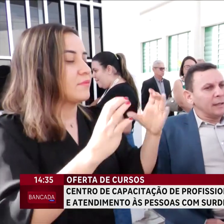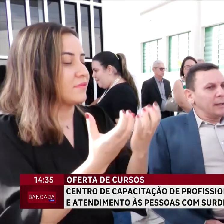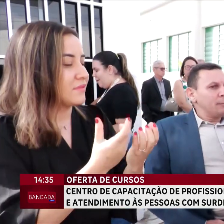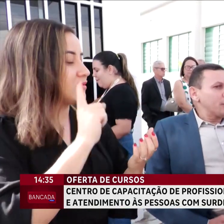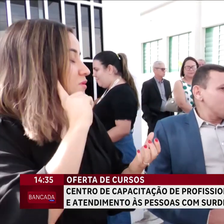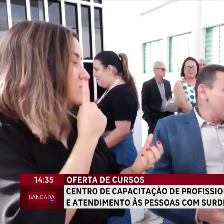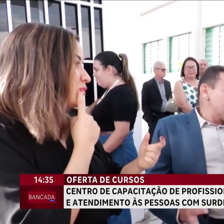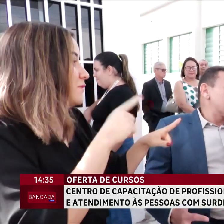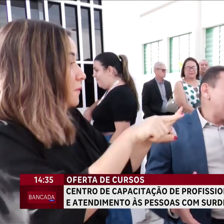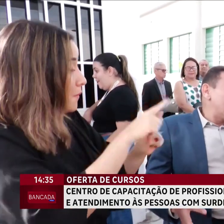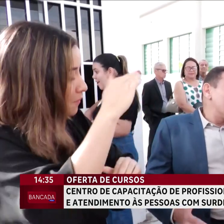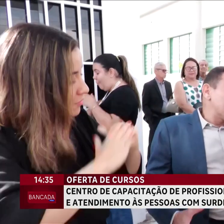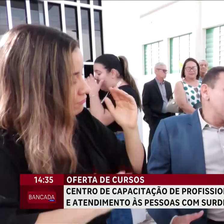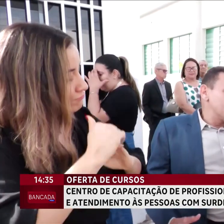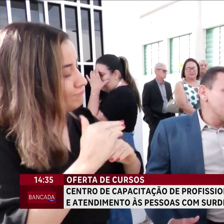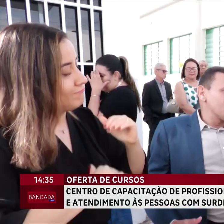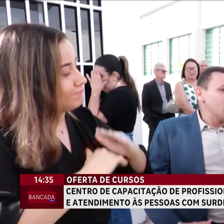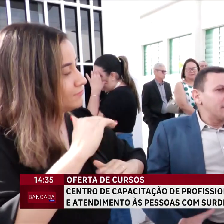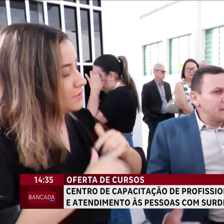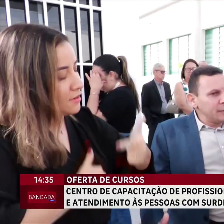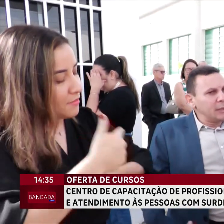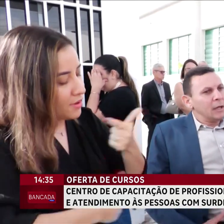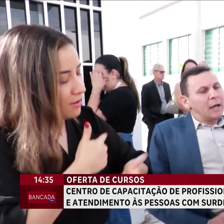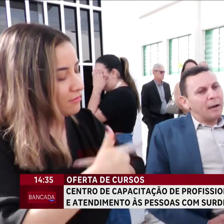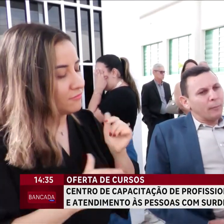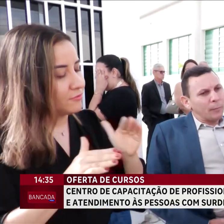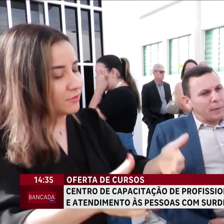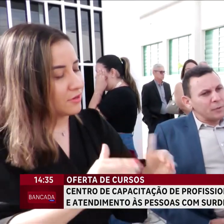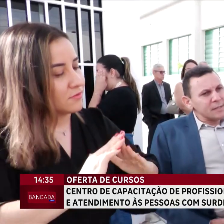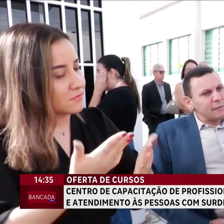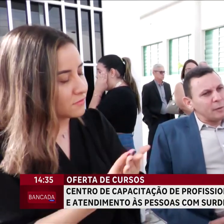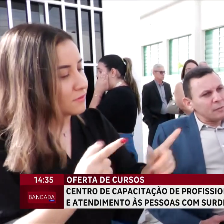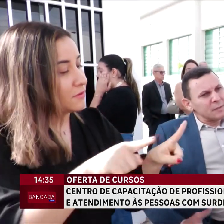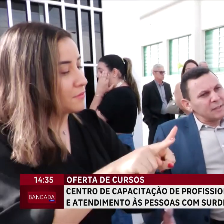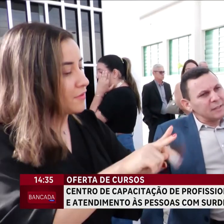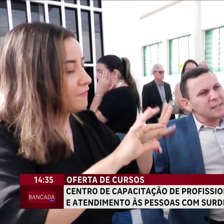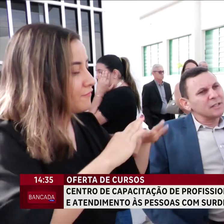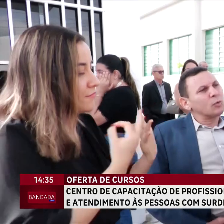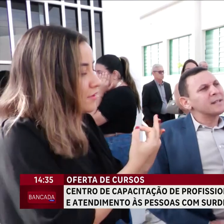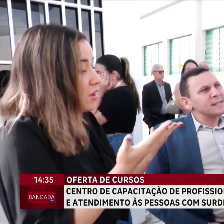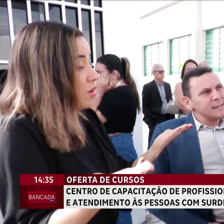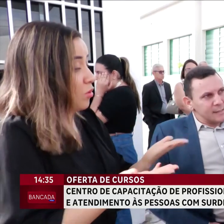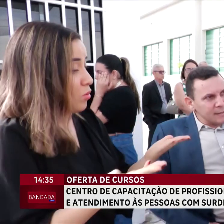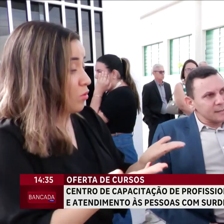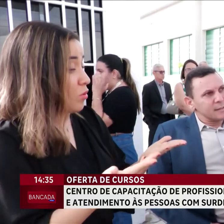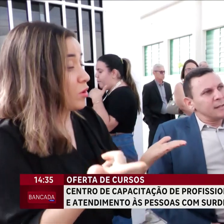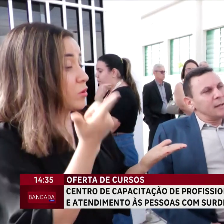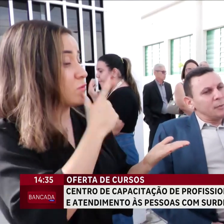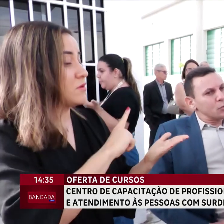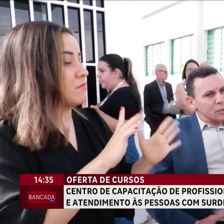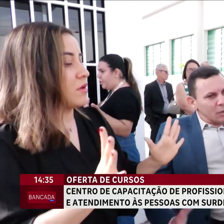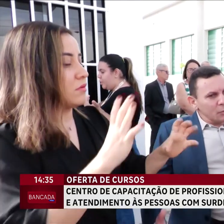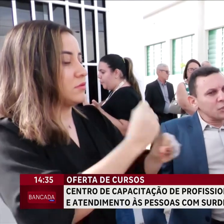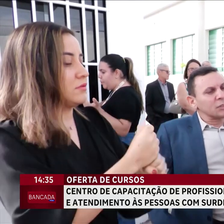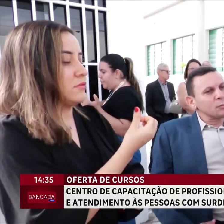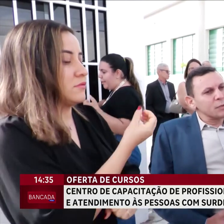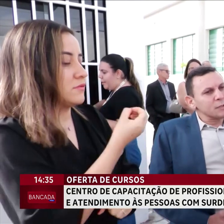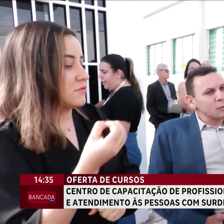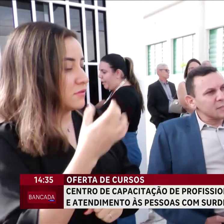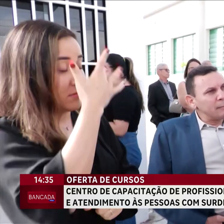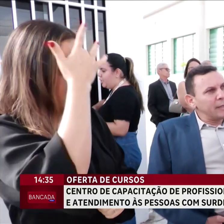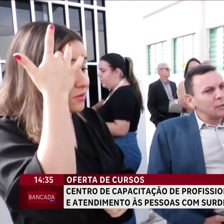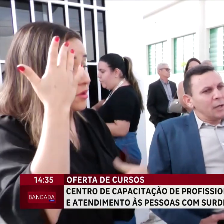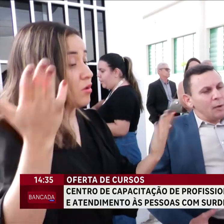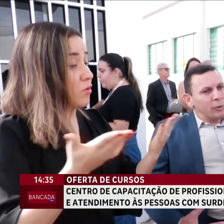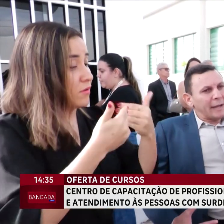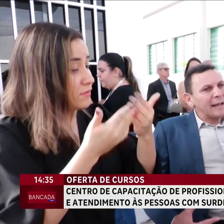né? Profissionais que trabalham diretamente na escola, a família. Depois dessa reforma, nós vamos atender cerca de quase 600 pessoas. Agora mesmo nós já estamos com esses